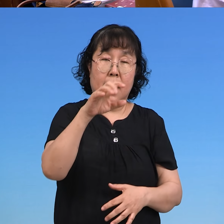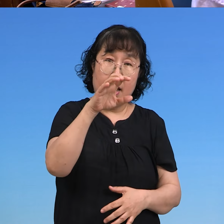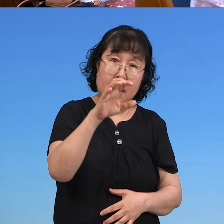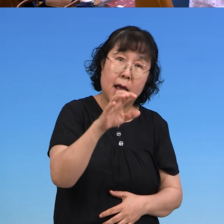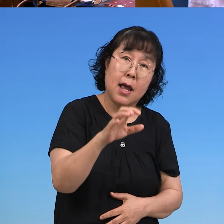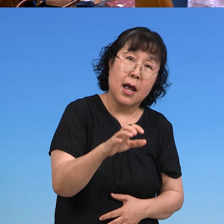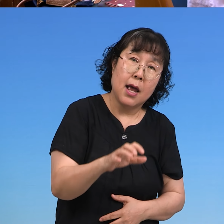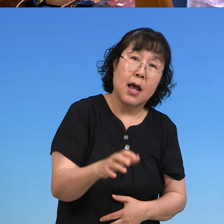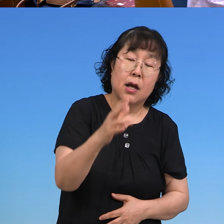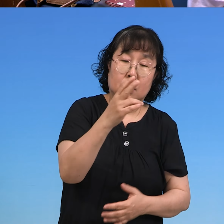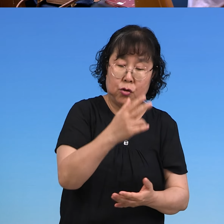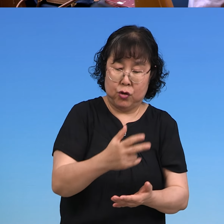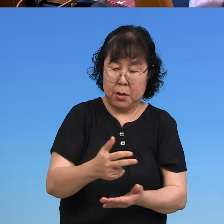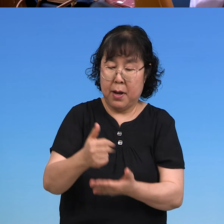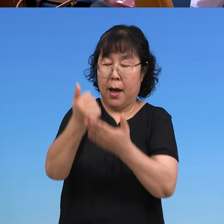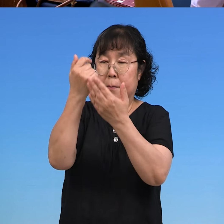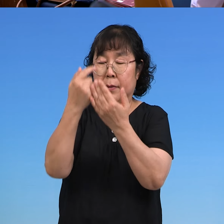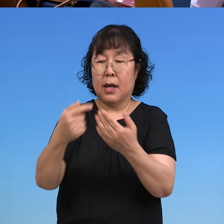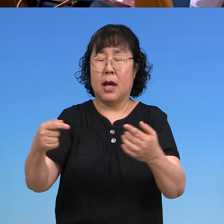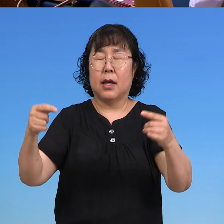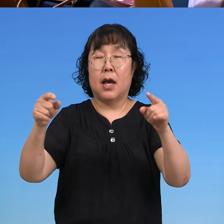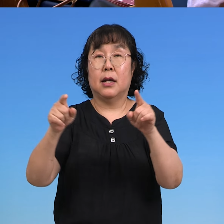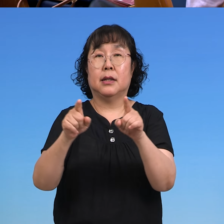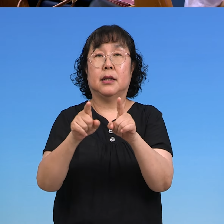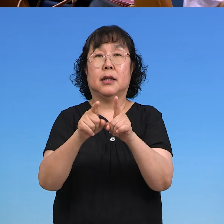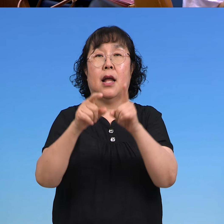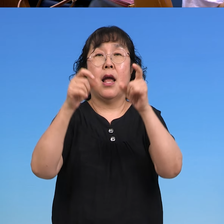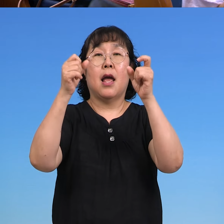임재 주님 함께 계시네.